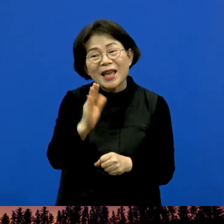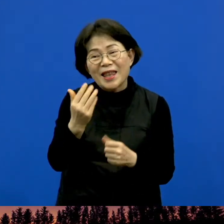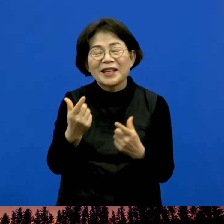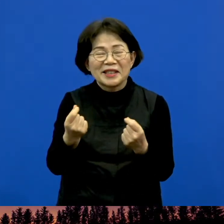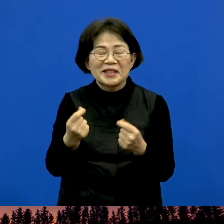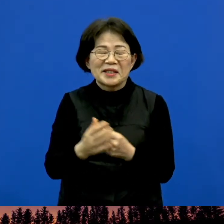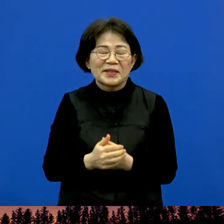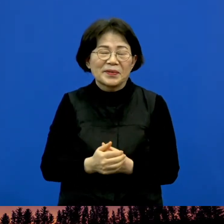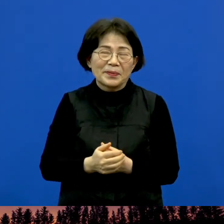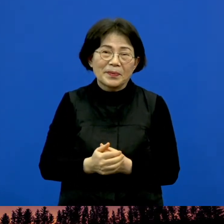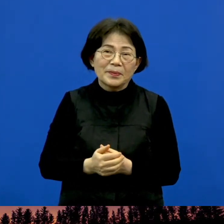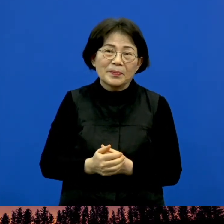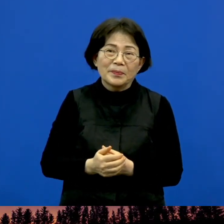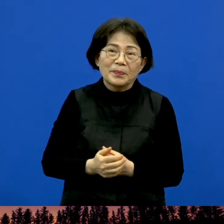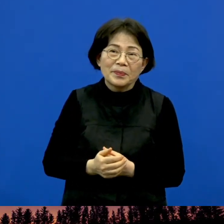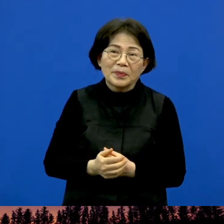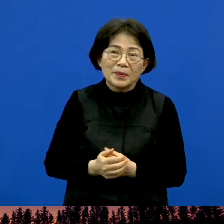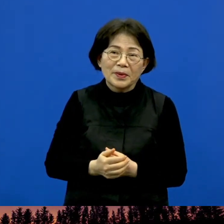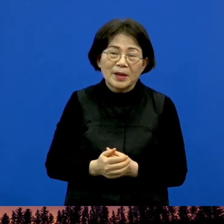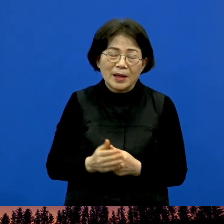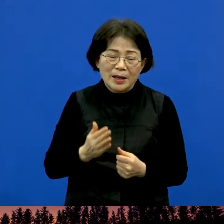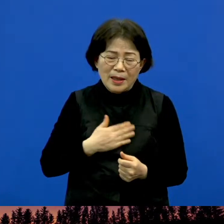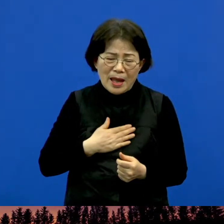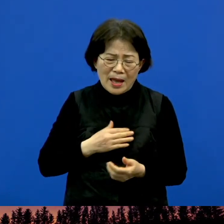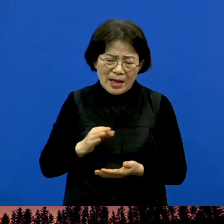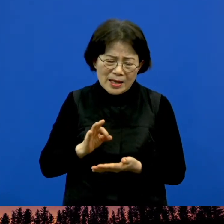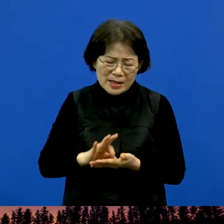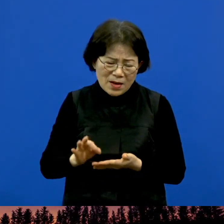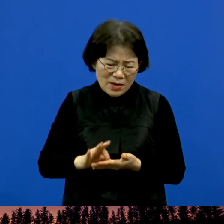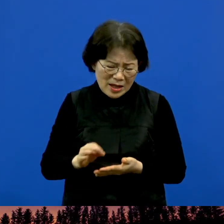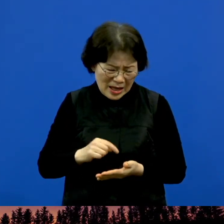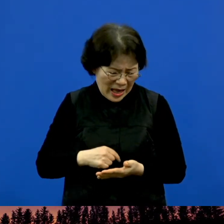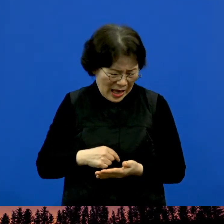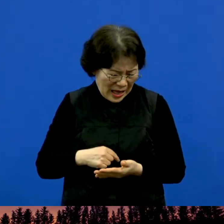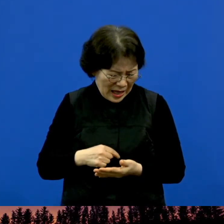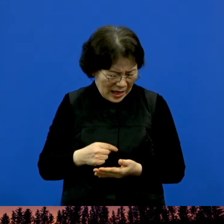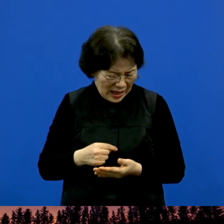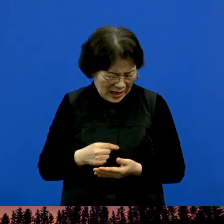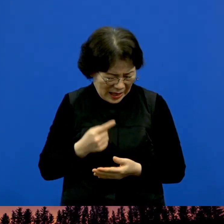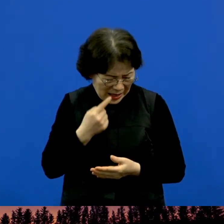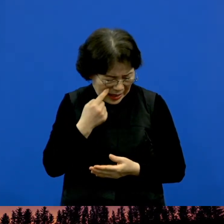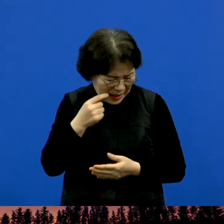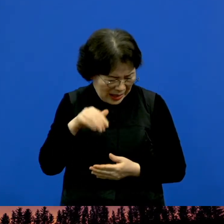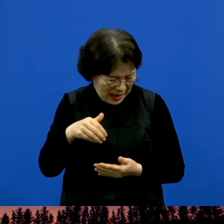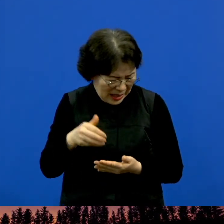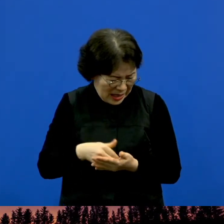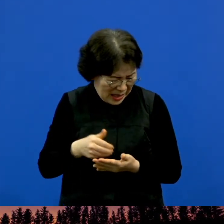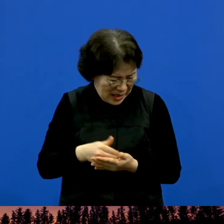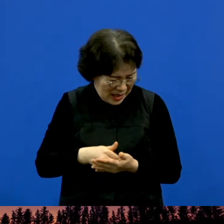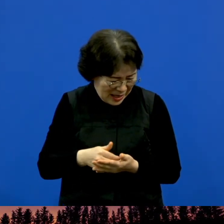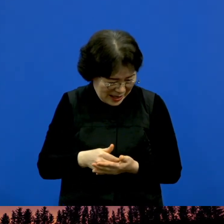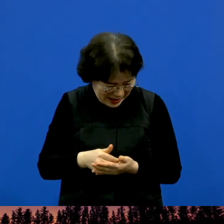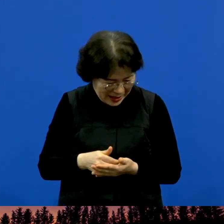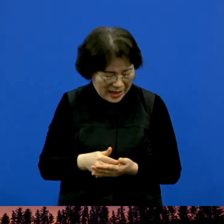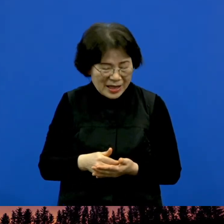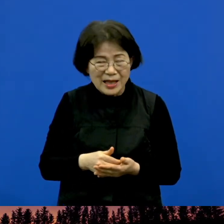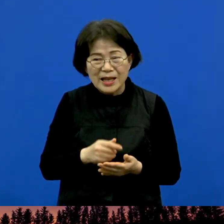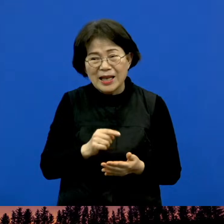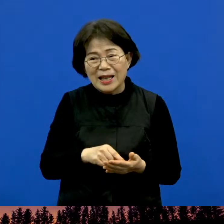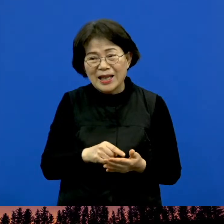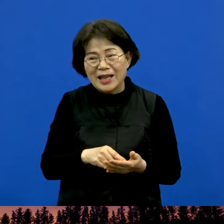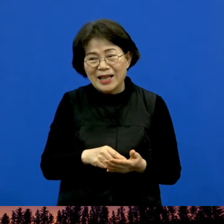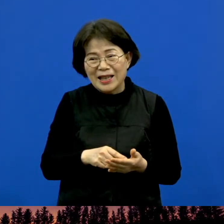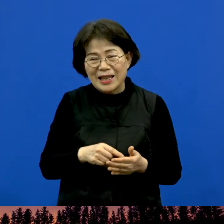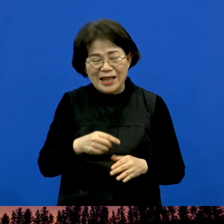거예요. 아, 이거 모양이 뭐 어쩌든 모양이 영들 떨어졌다는 둥,